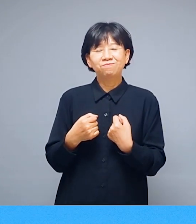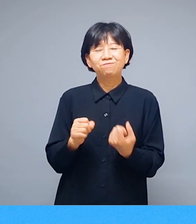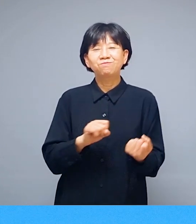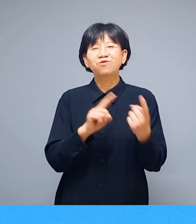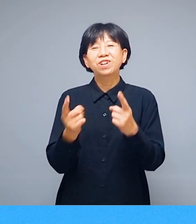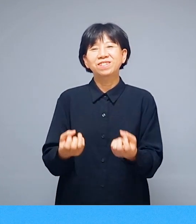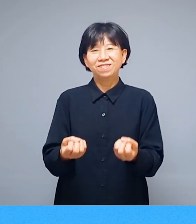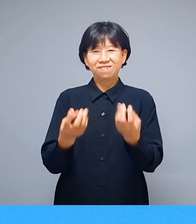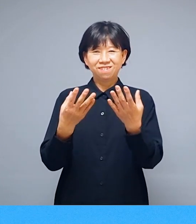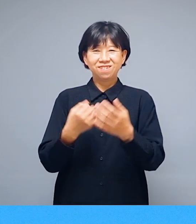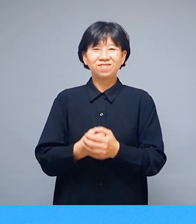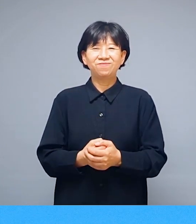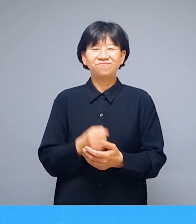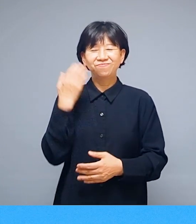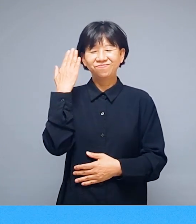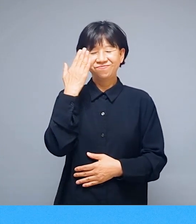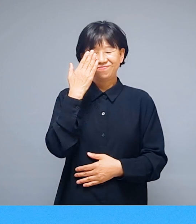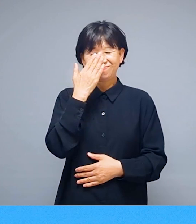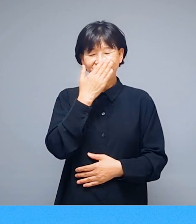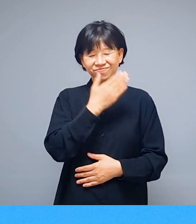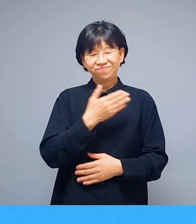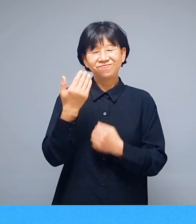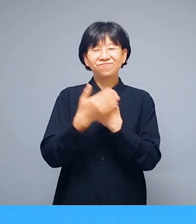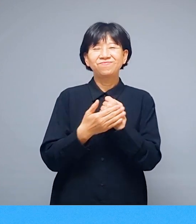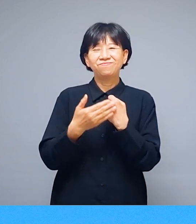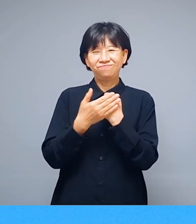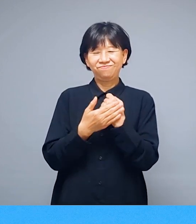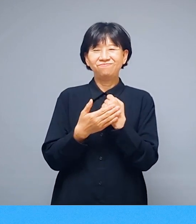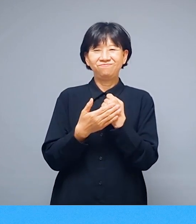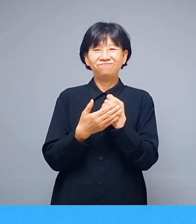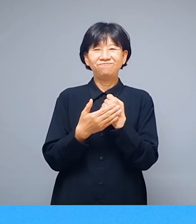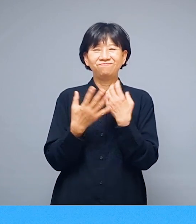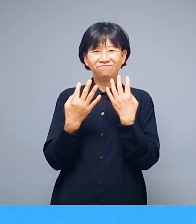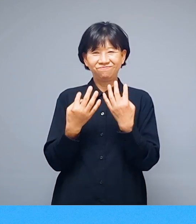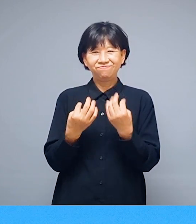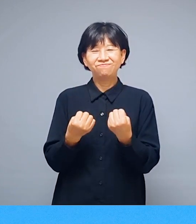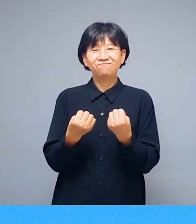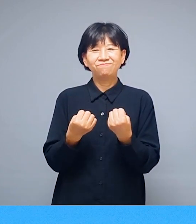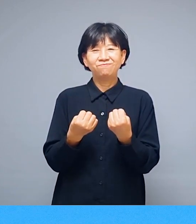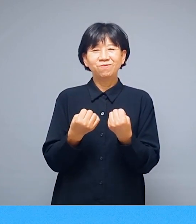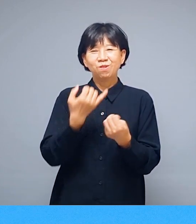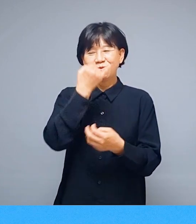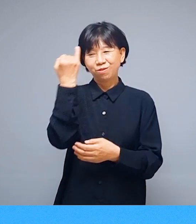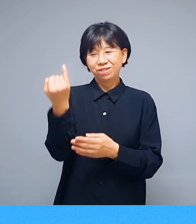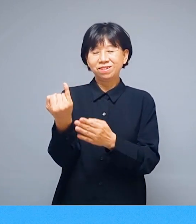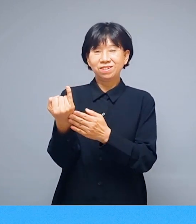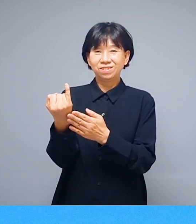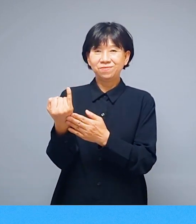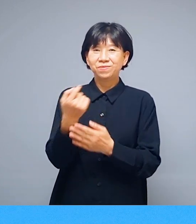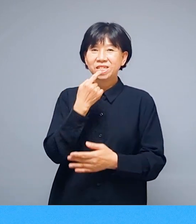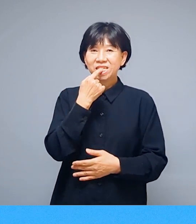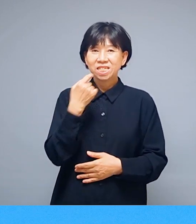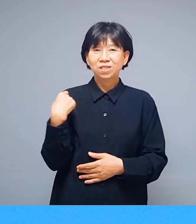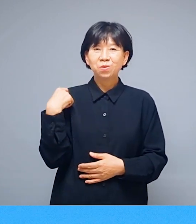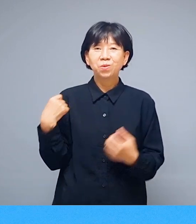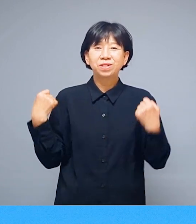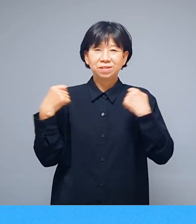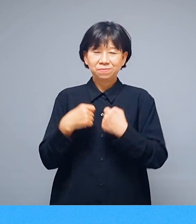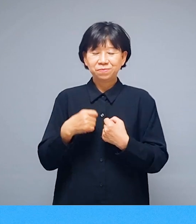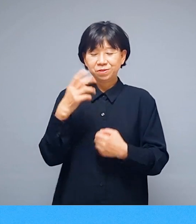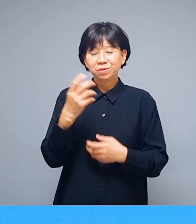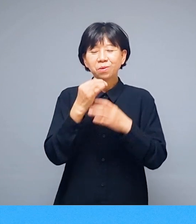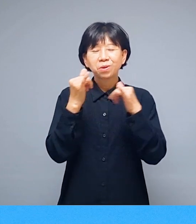모습, 단아하고 은혜로웠습니다. 저는 그분을 보면서 흰옷 입은 성도는 이런